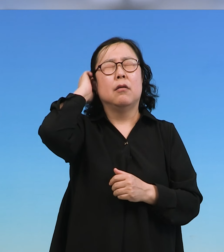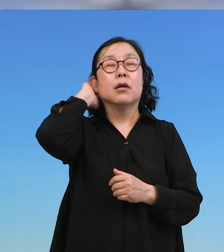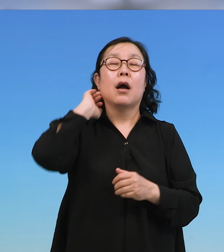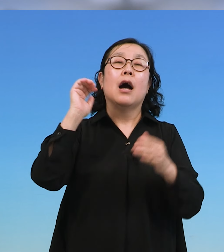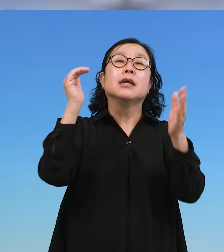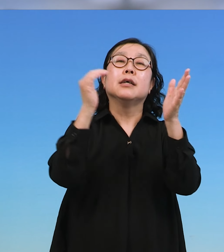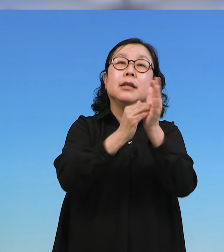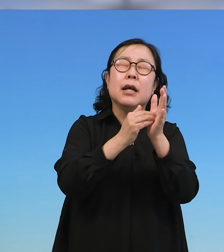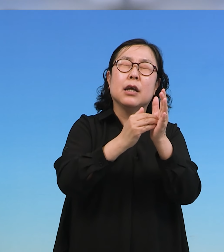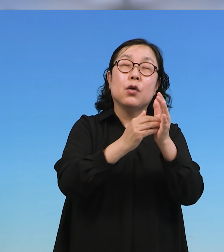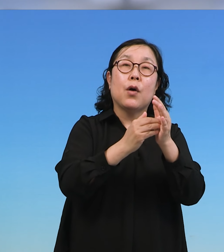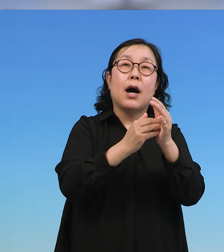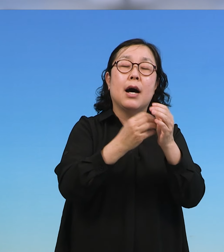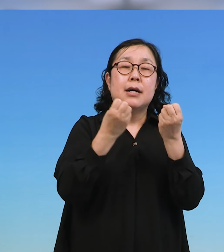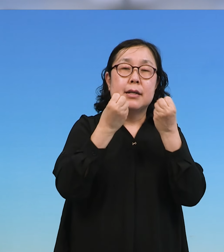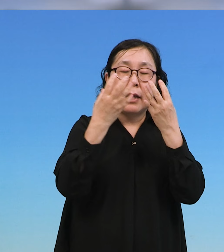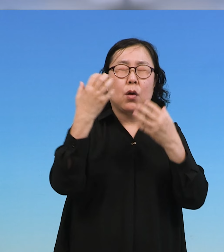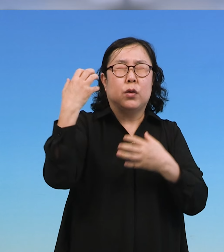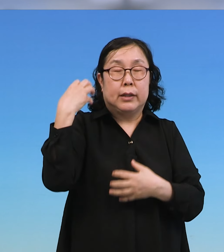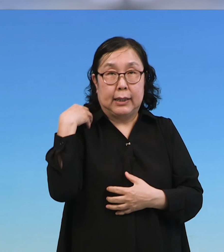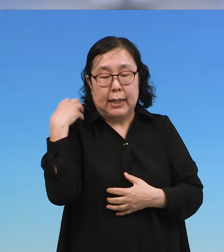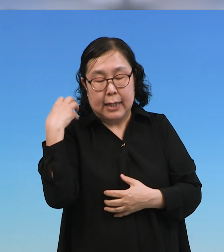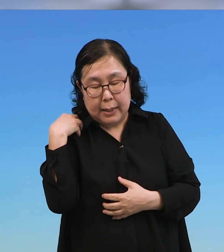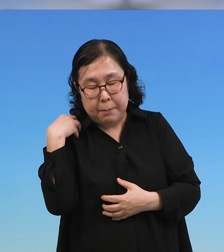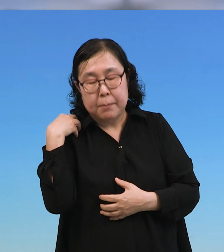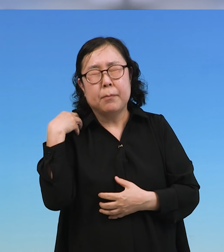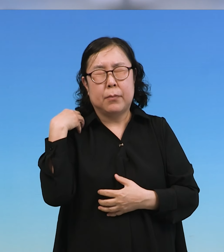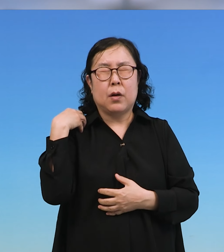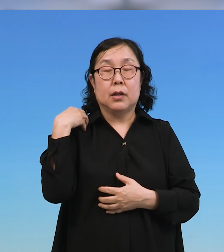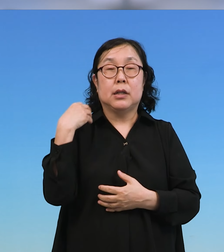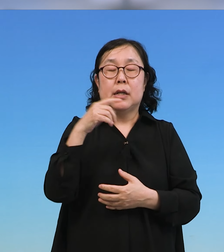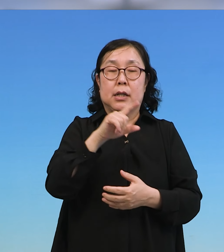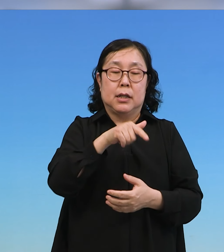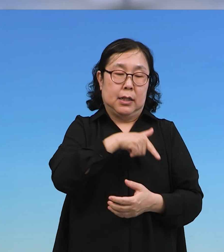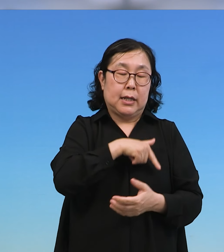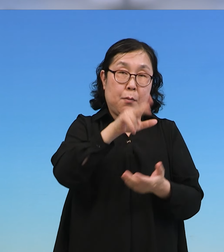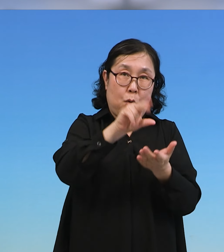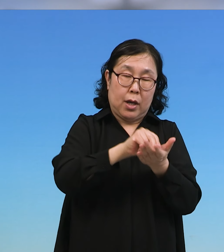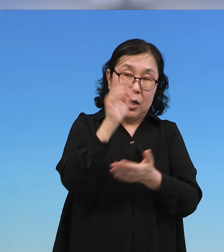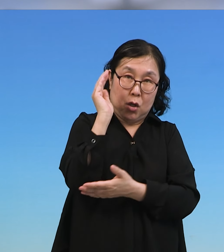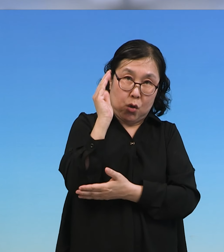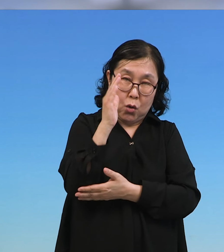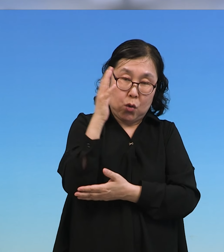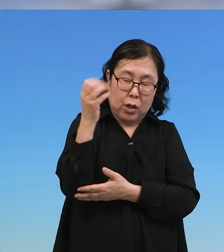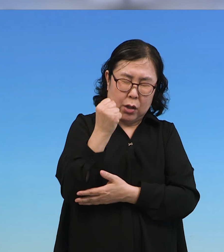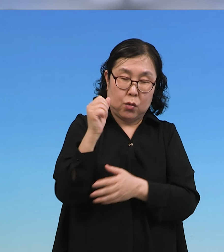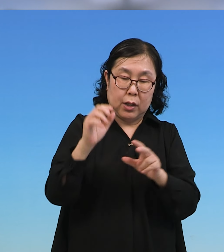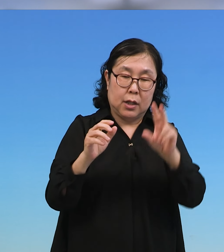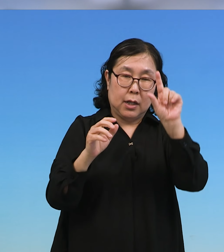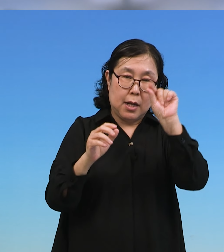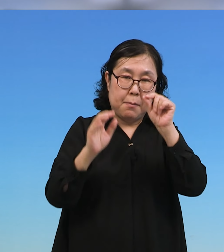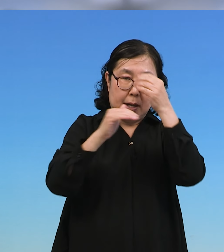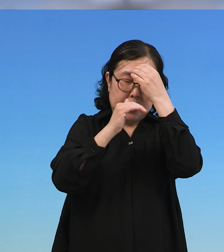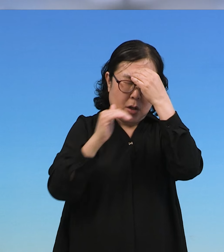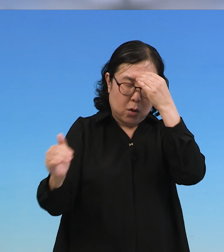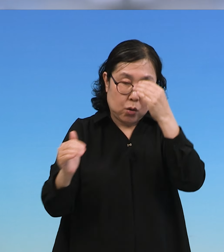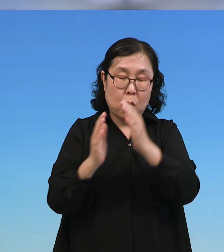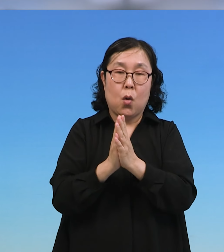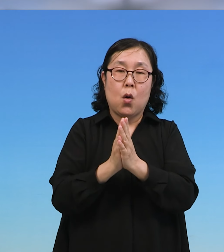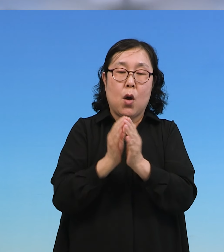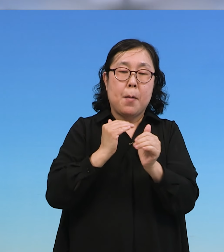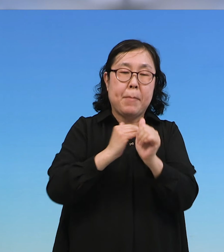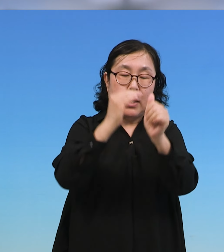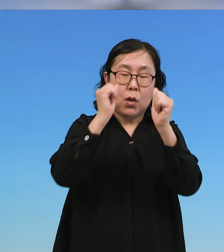운동을 매듭짓기로 했습니다. 저도 하나님께 날마다 기도합니다. 하나님, 제가 더 이상 29교회에